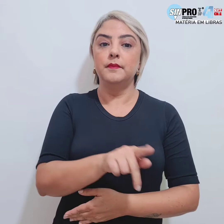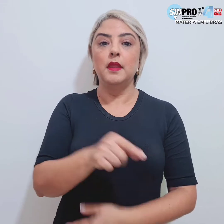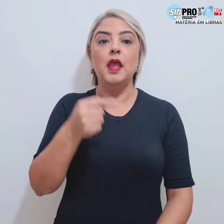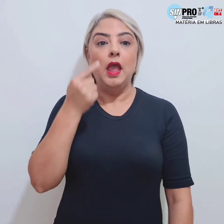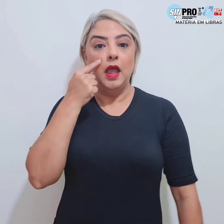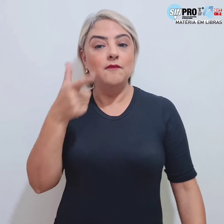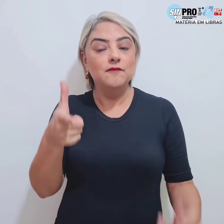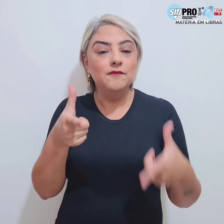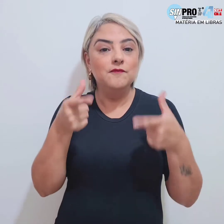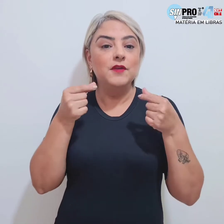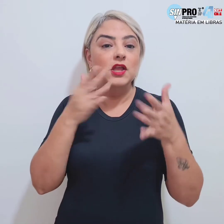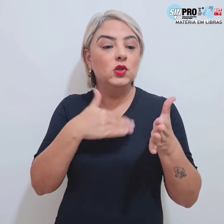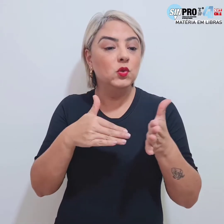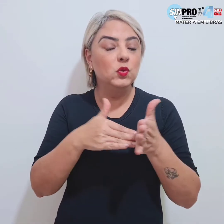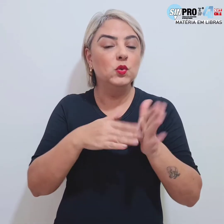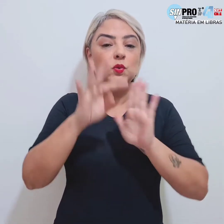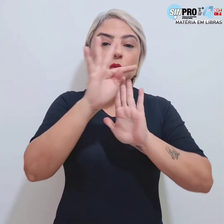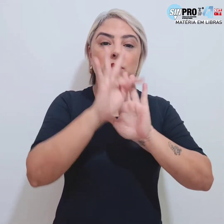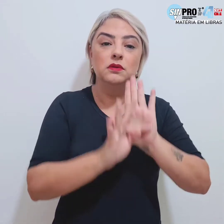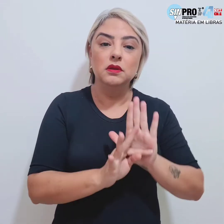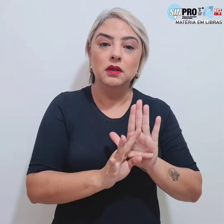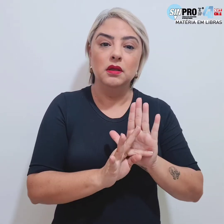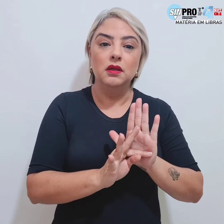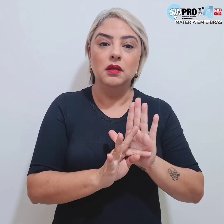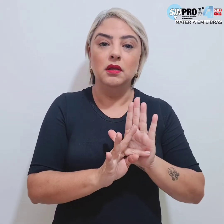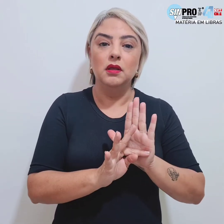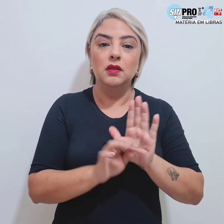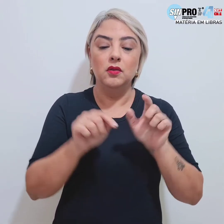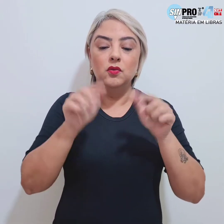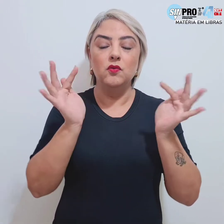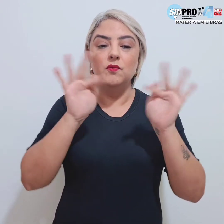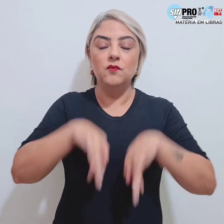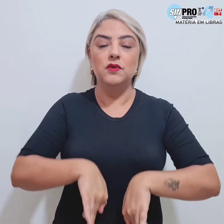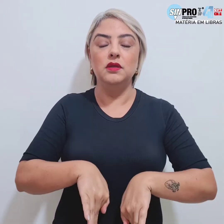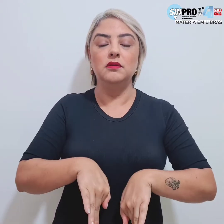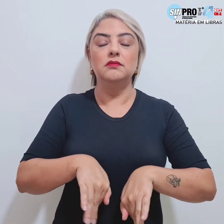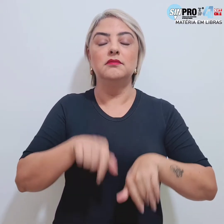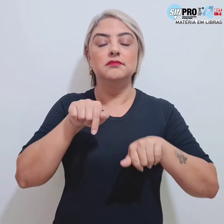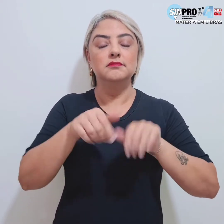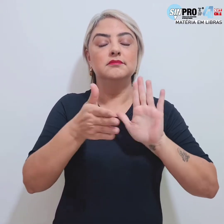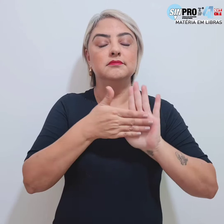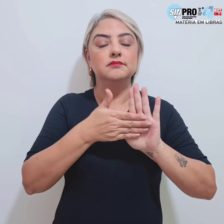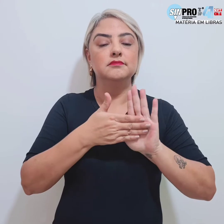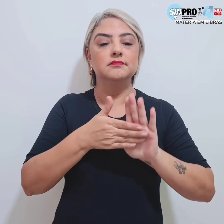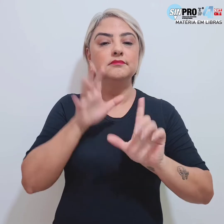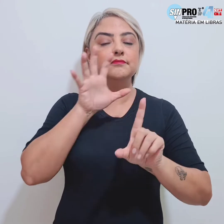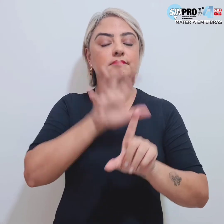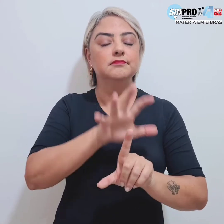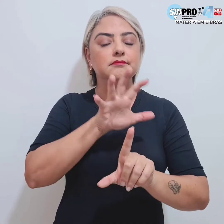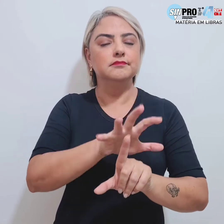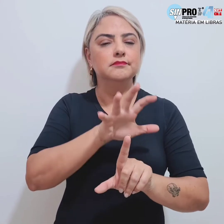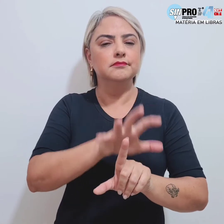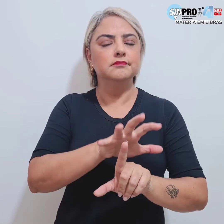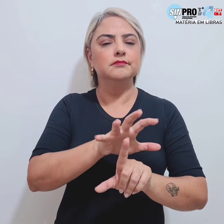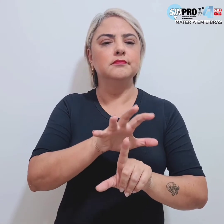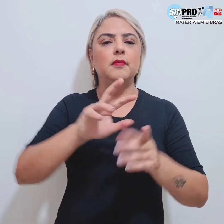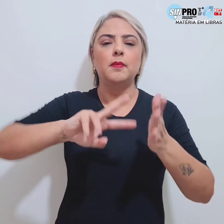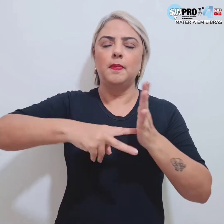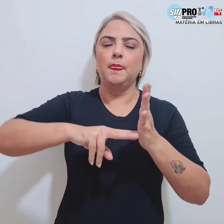a íntegra do texto no fim da matéria. Pressão. O